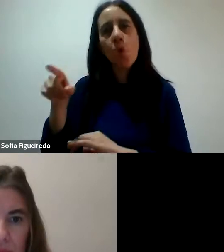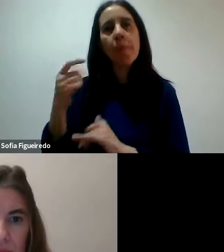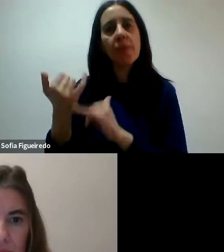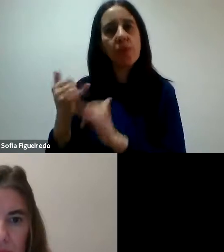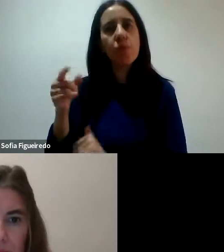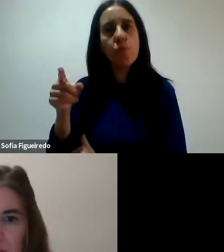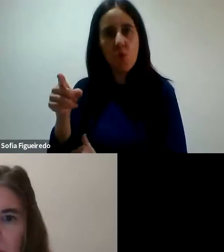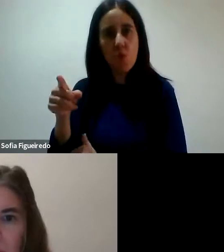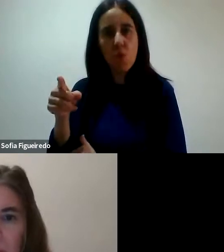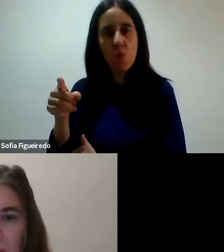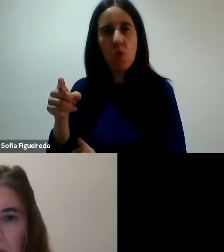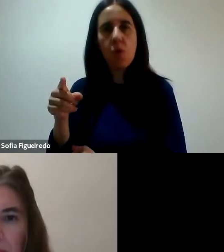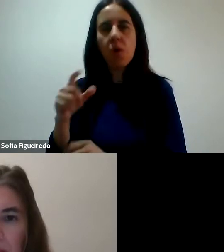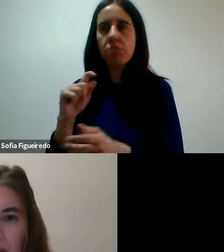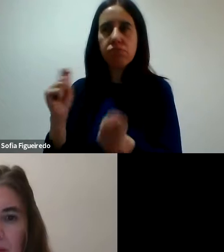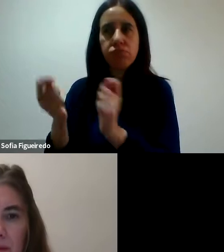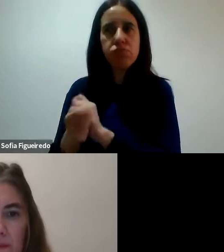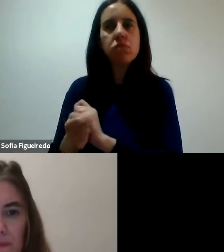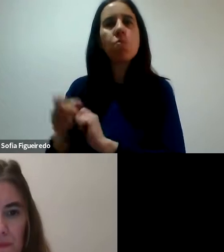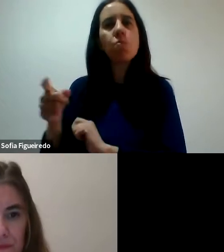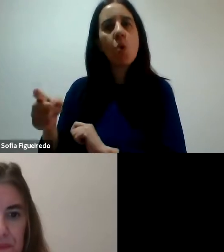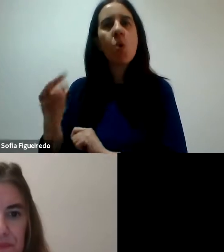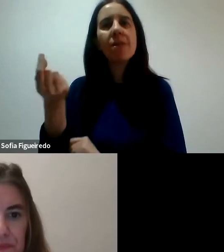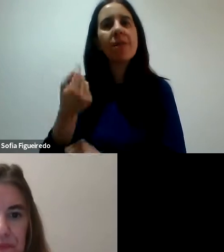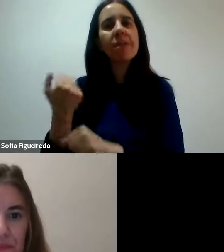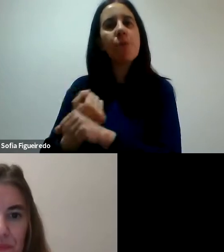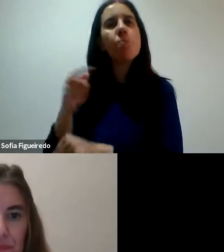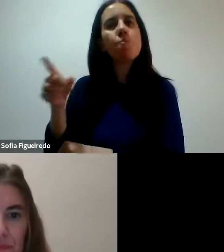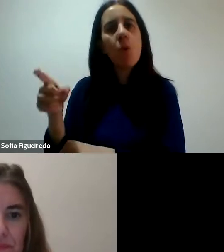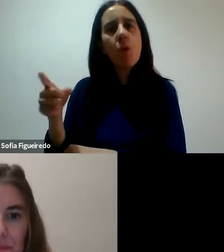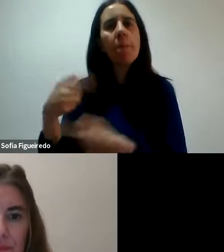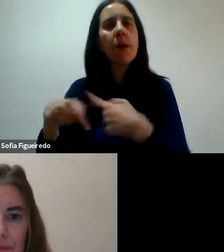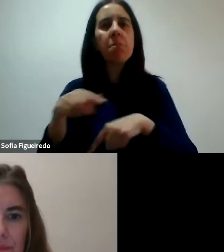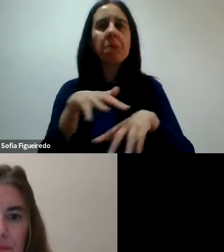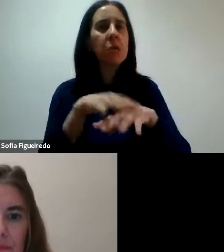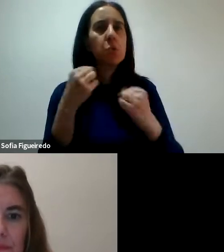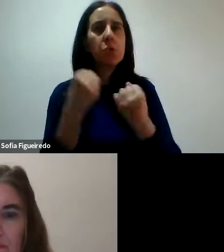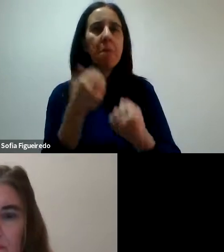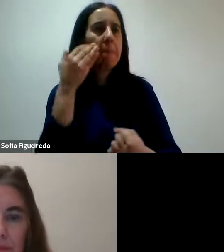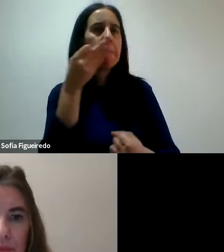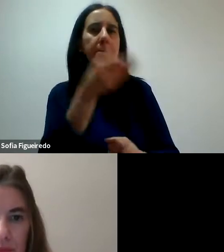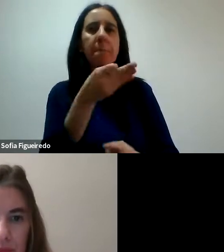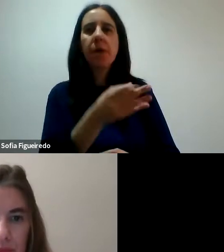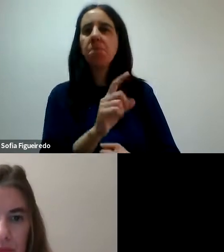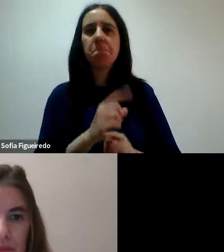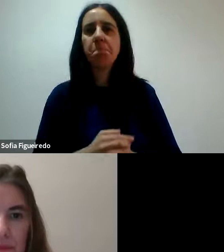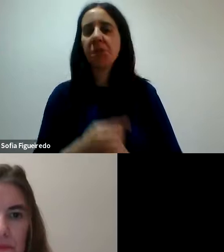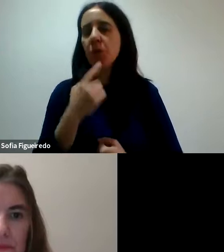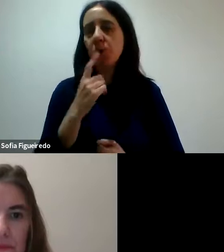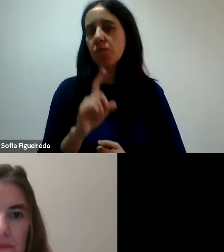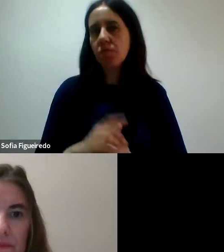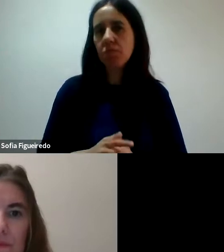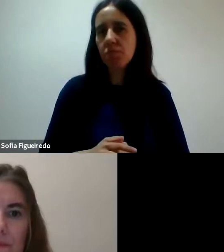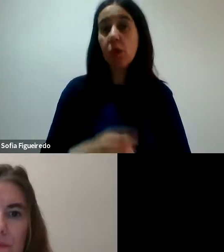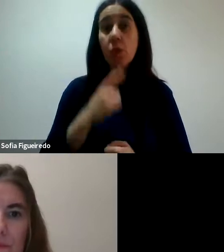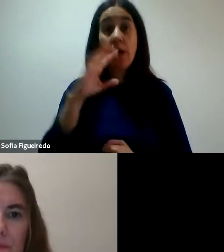digital, transformacional, de design de serviços, que não utilizam qualquer rede social. Portanto, eu diria que não. Eu diria que isso